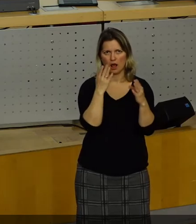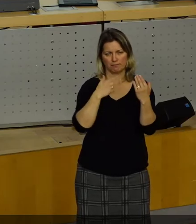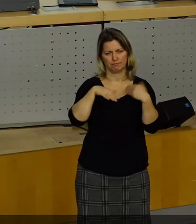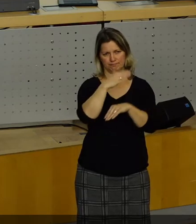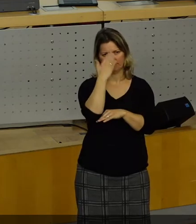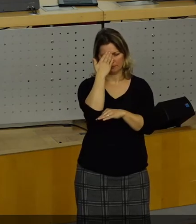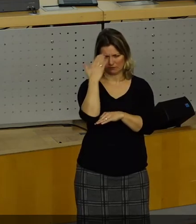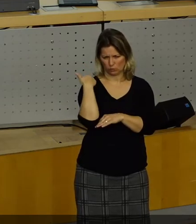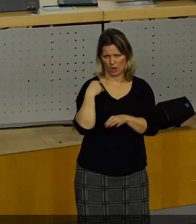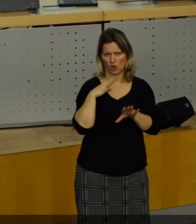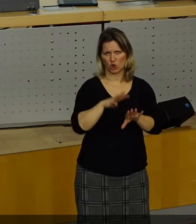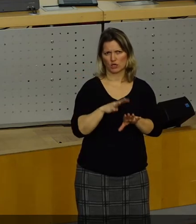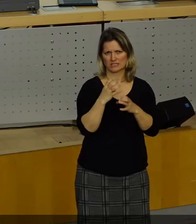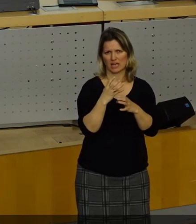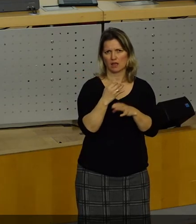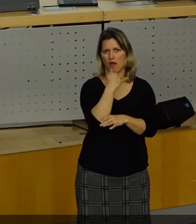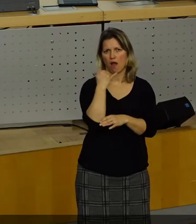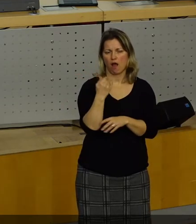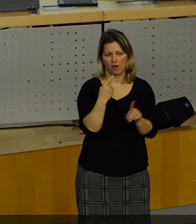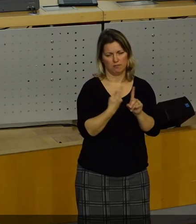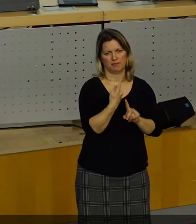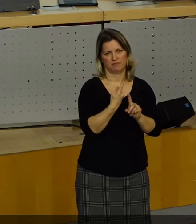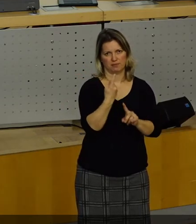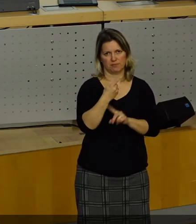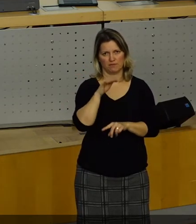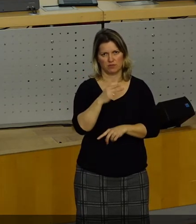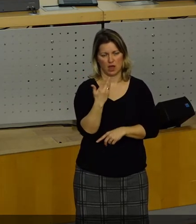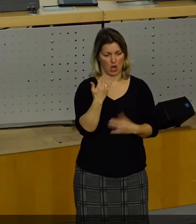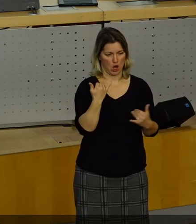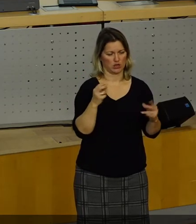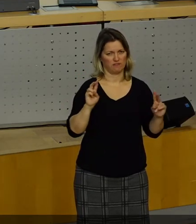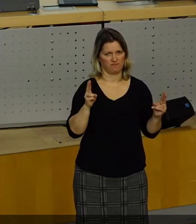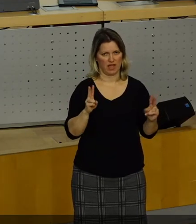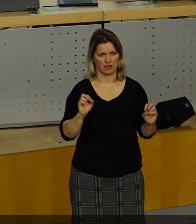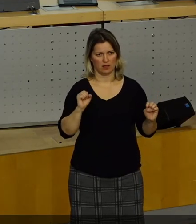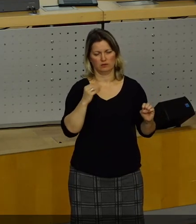den 90er Jahren mehr als heute. Ist zumindest so mein Eindruck, ist vielleicht